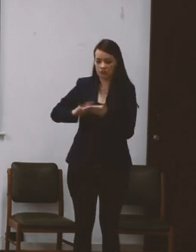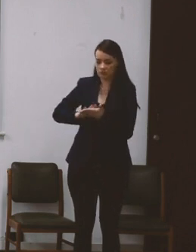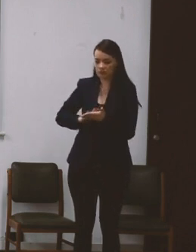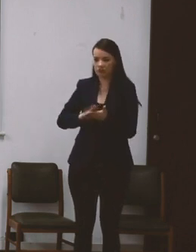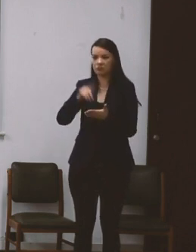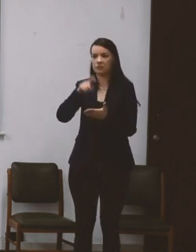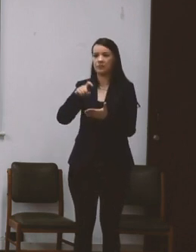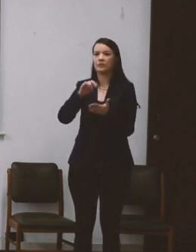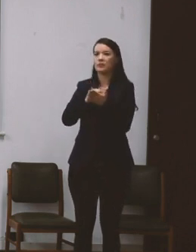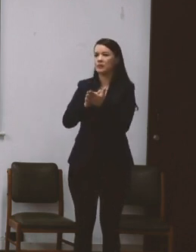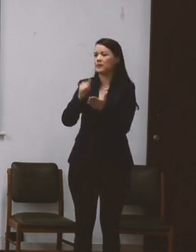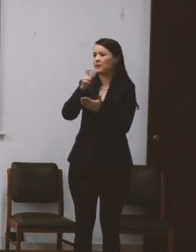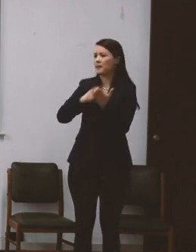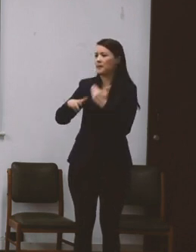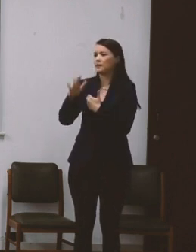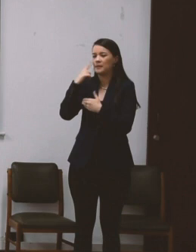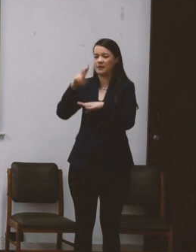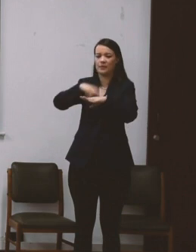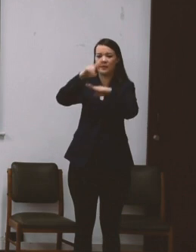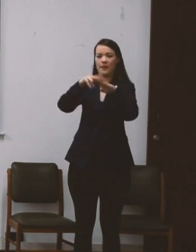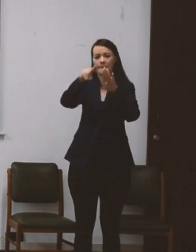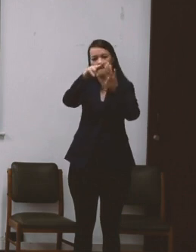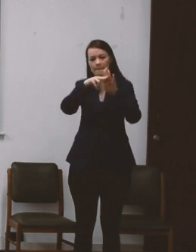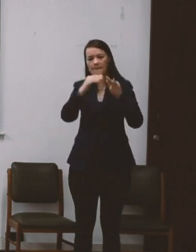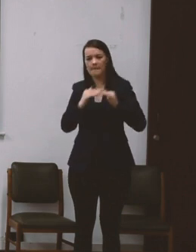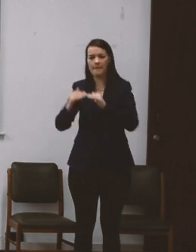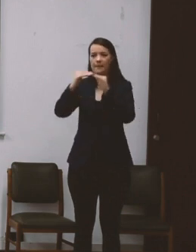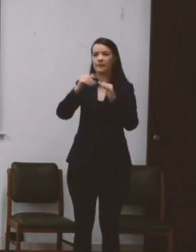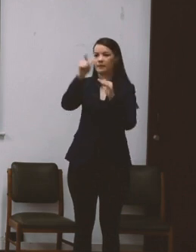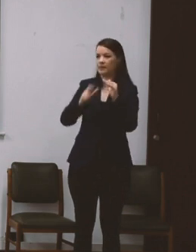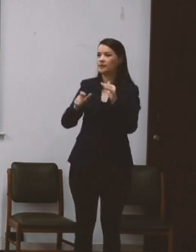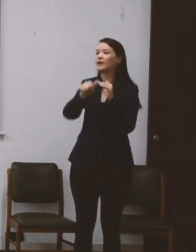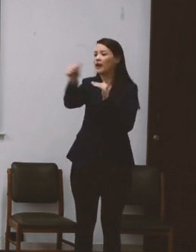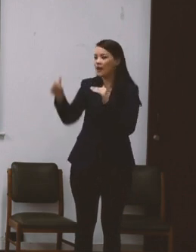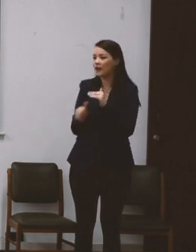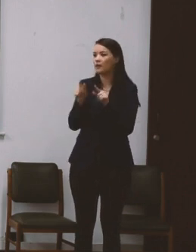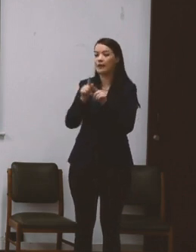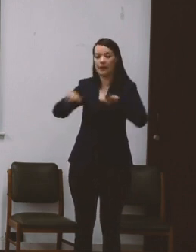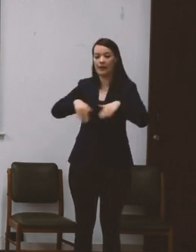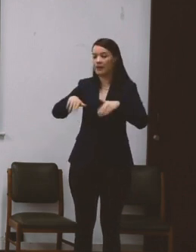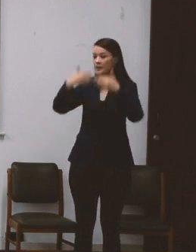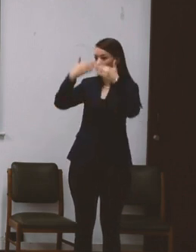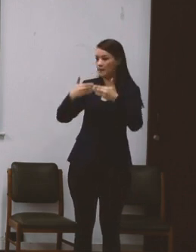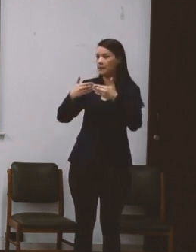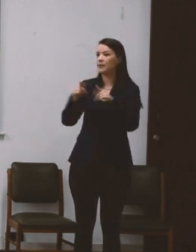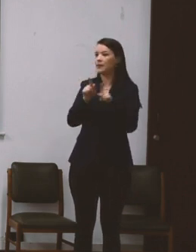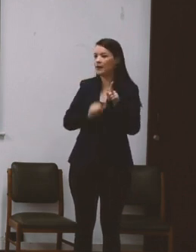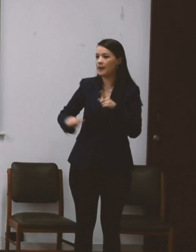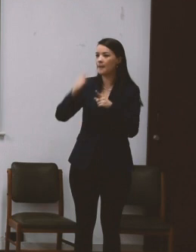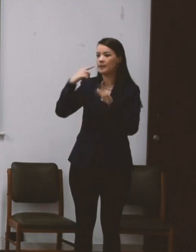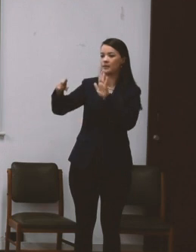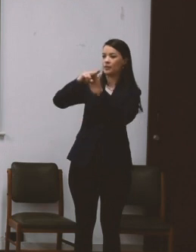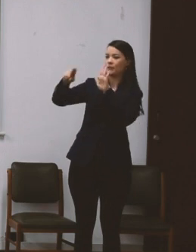momento que emula la apariencia deseable y normativa, a la que también están expuestas las mujeres sin discapacidad. Todo esto bajo